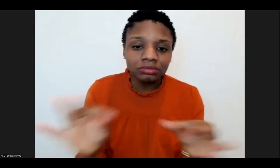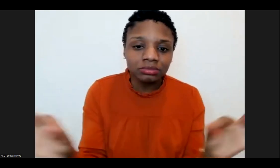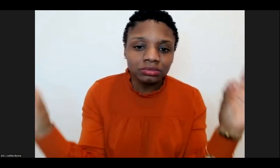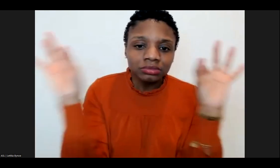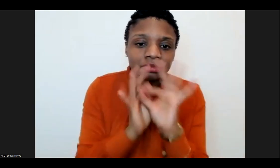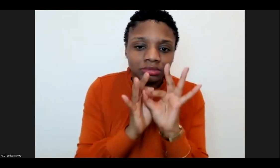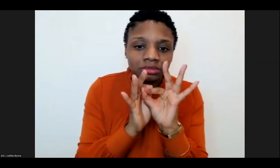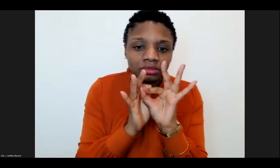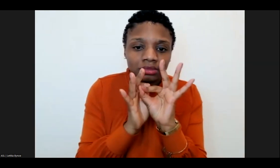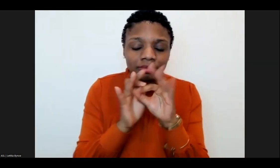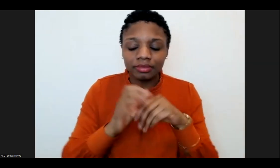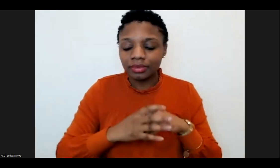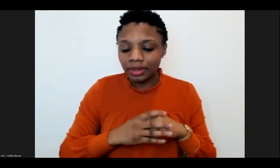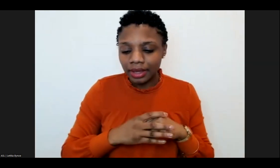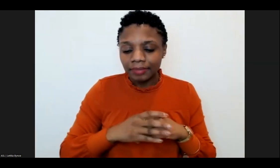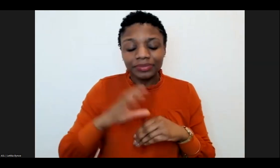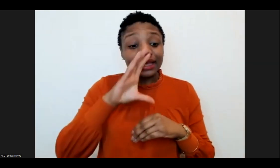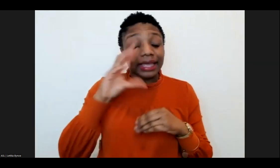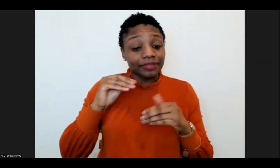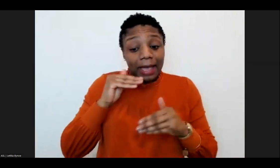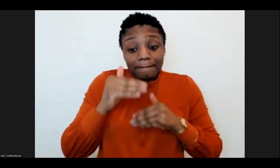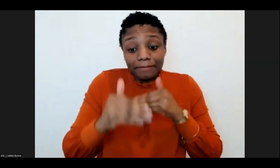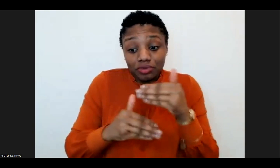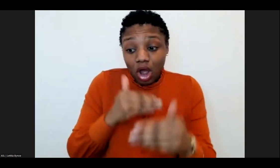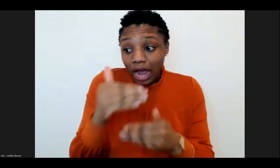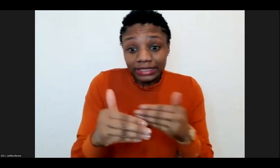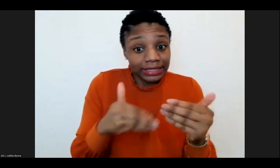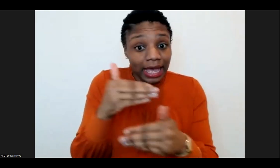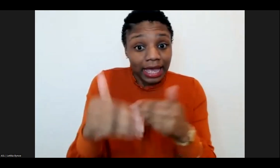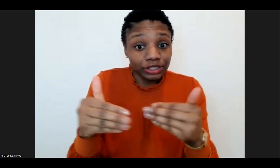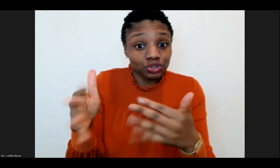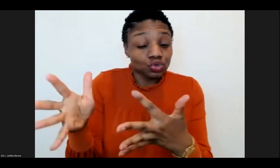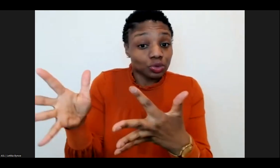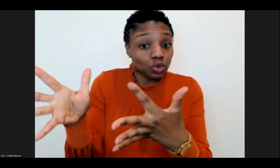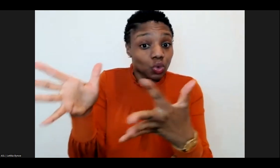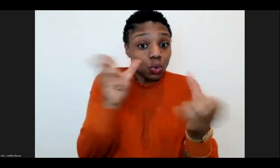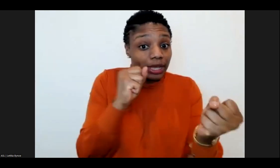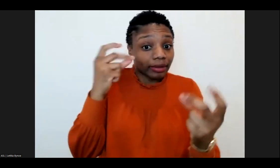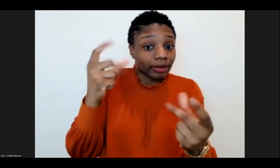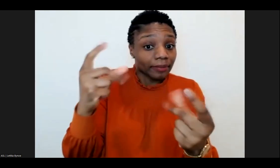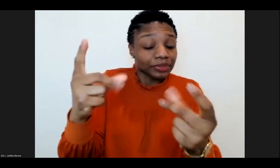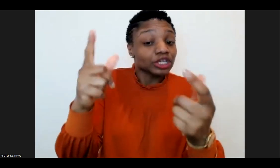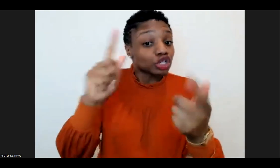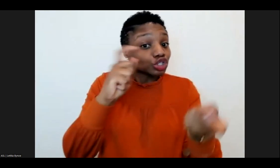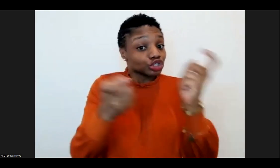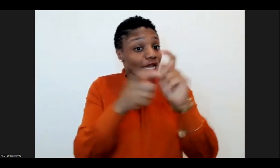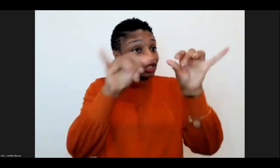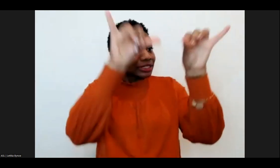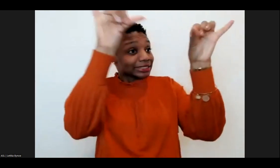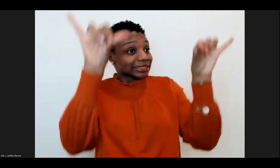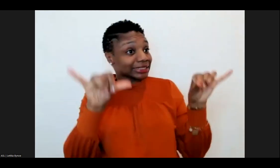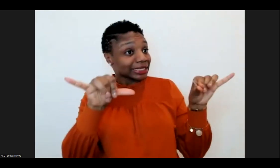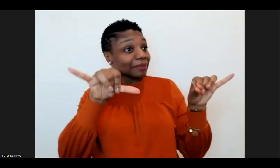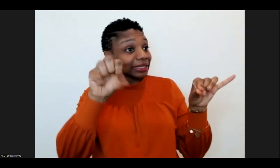importantes para que el proceso pueda hacerse más rápido cambiando